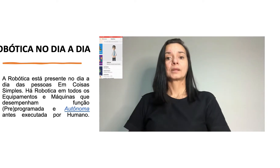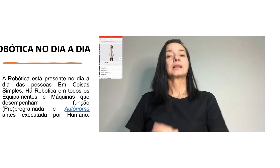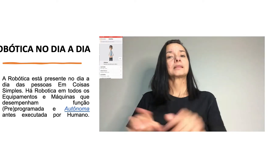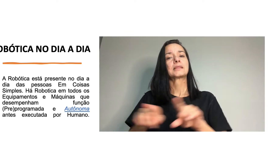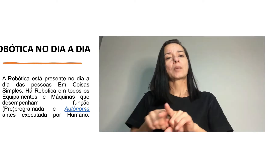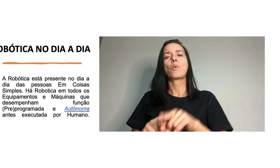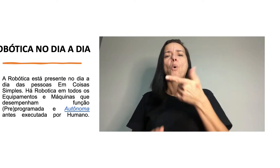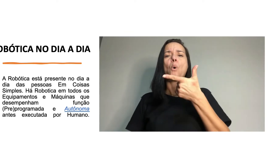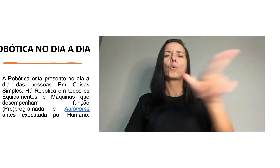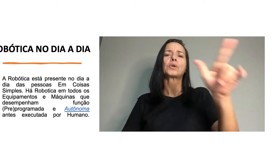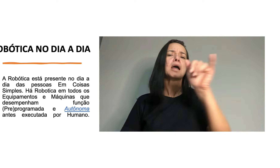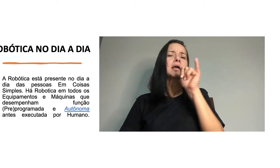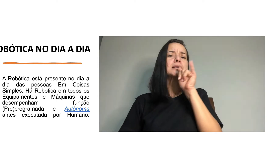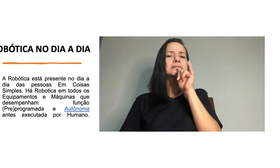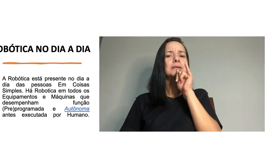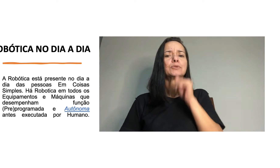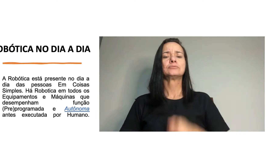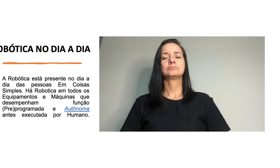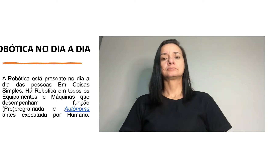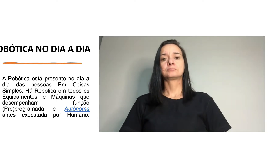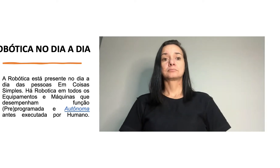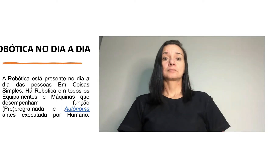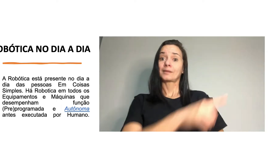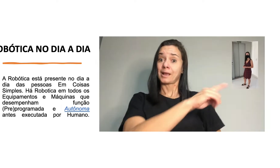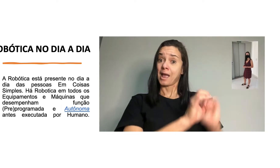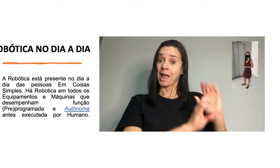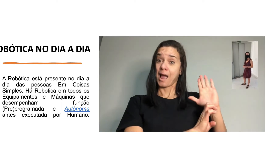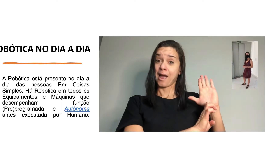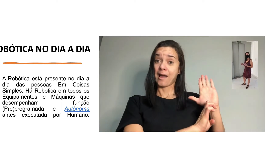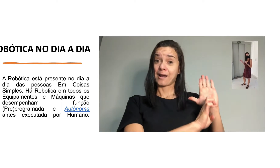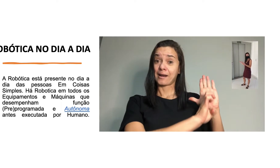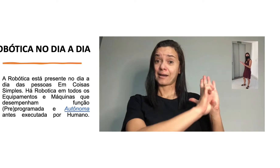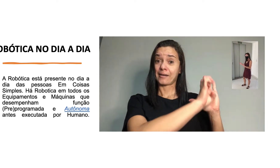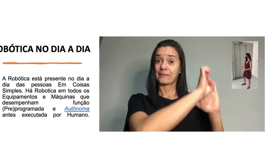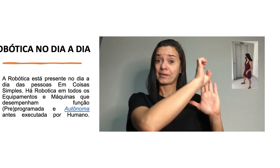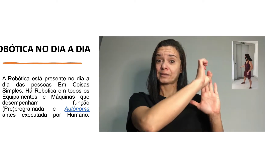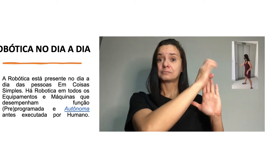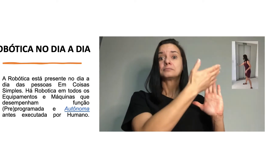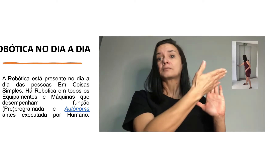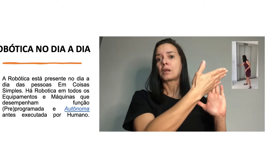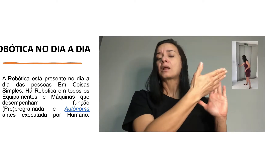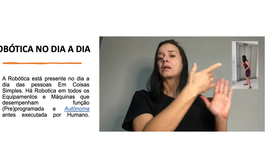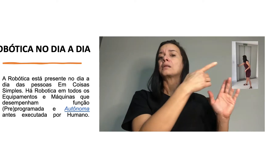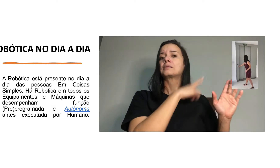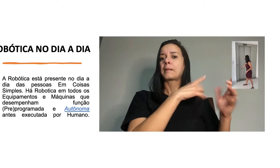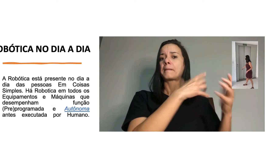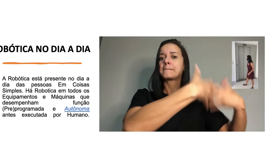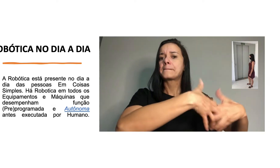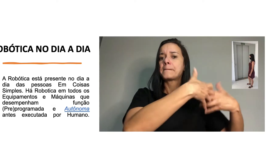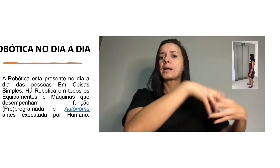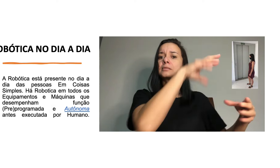aplicativo. É um exemplo de robótica. Outro exemplo é o elevador.